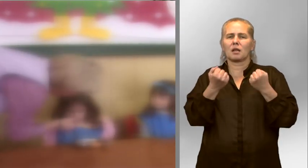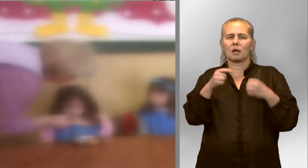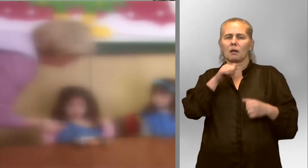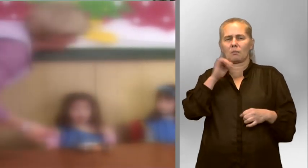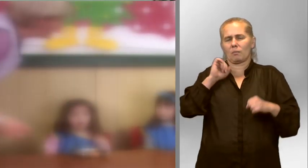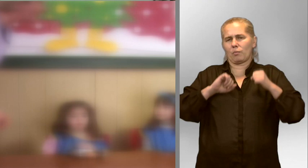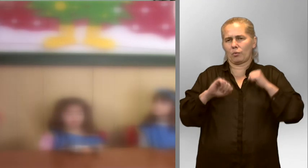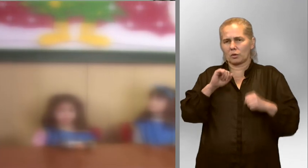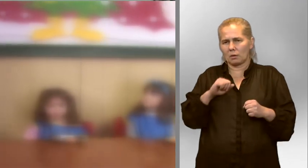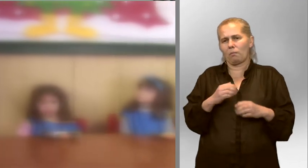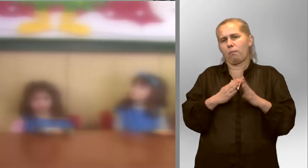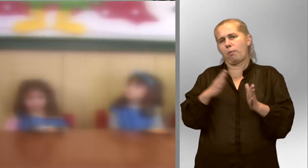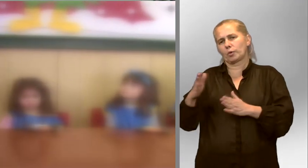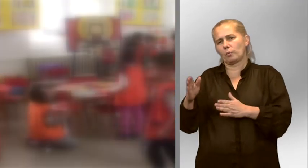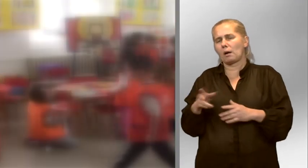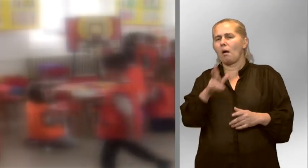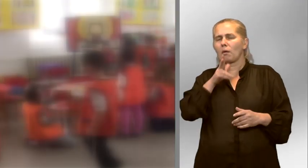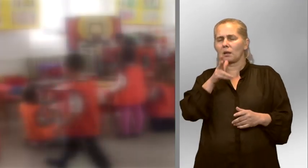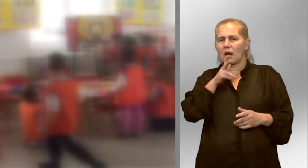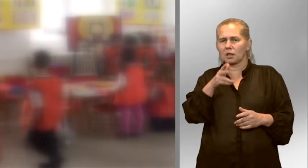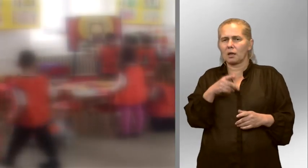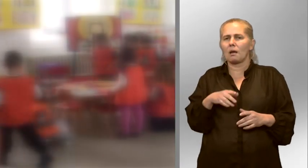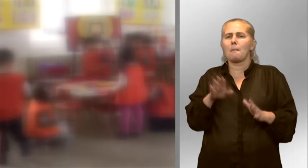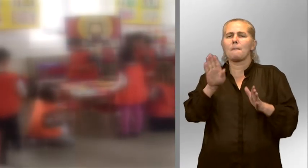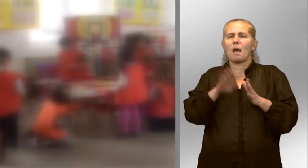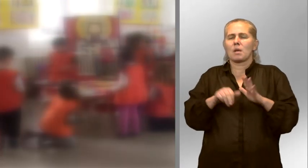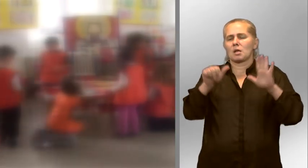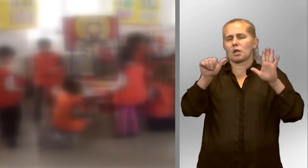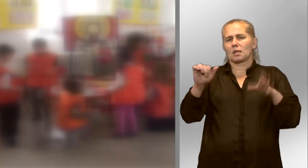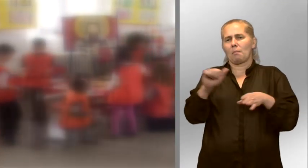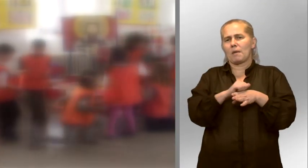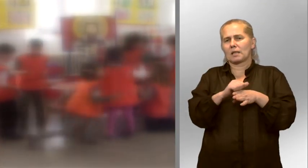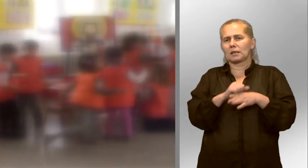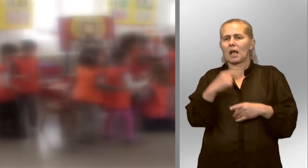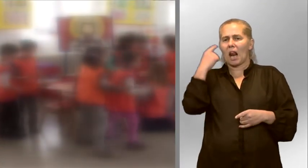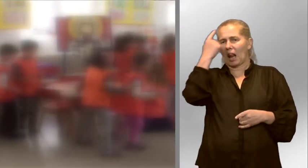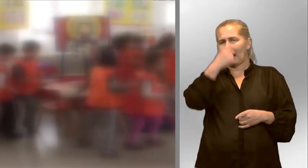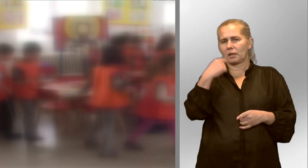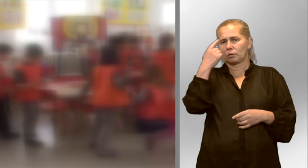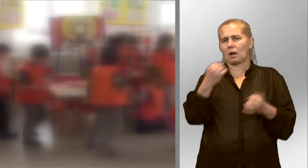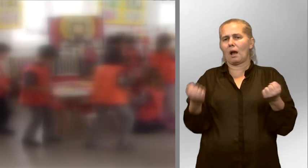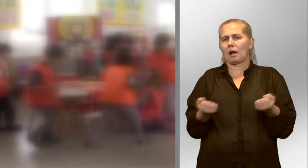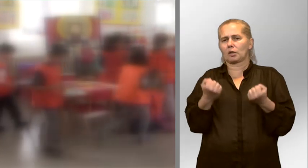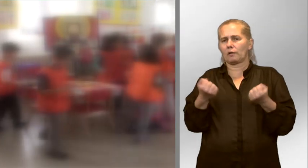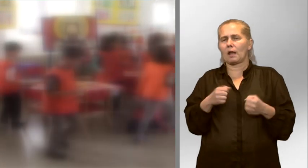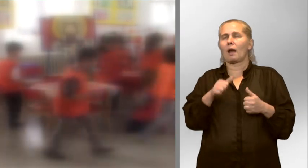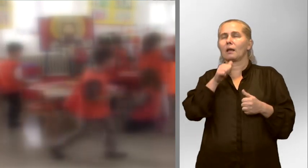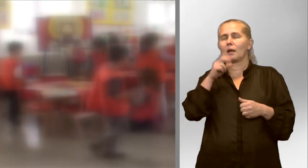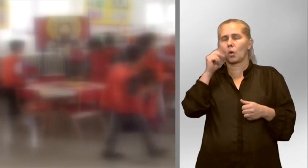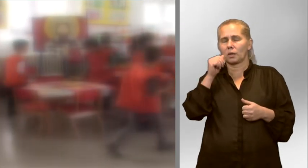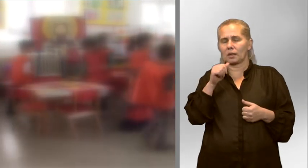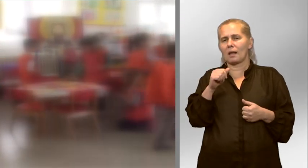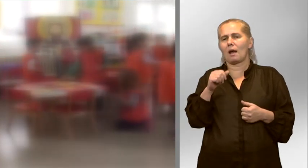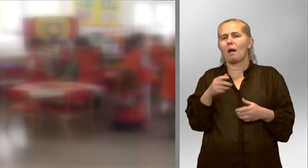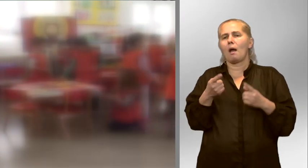za učenje slušanja i učenje govora je vrlo složen proces i mukotrpan, zahteva